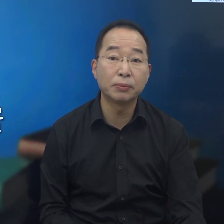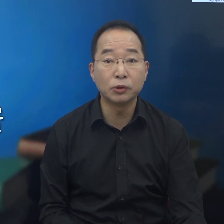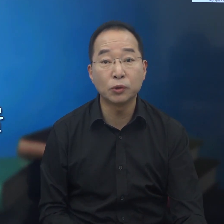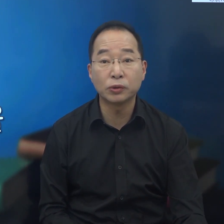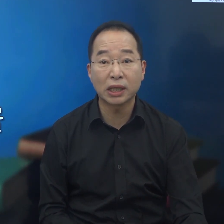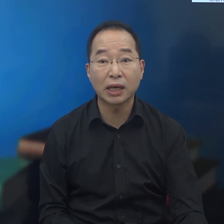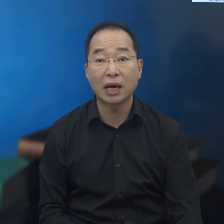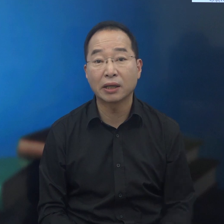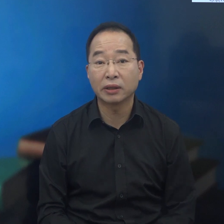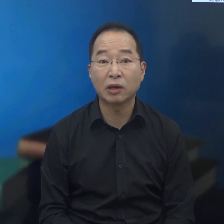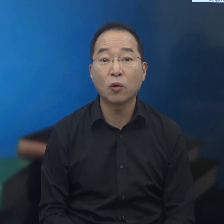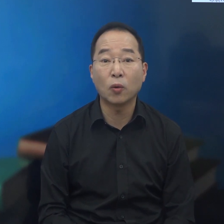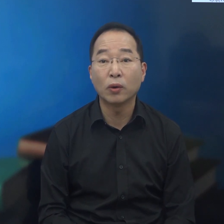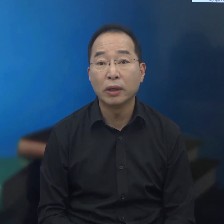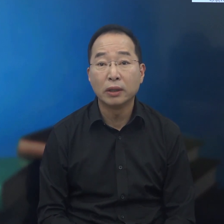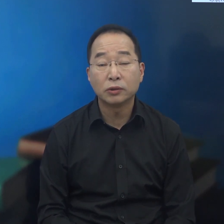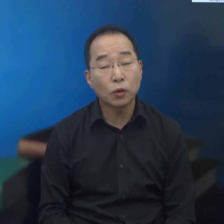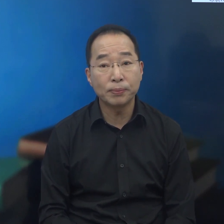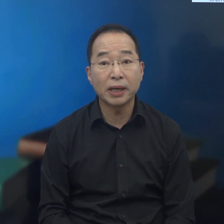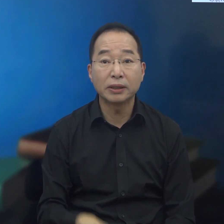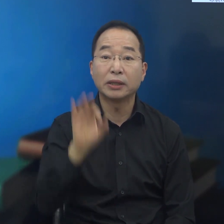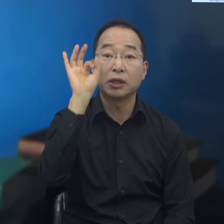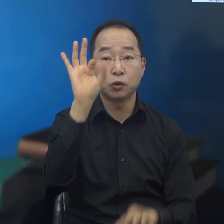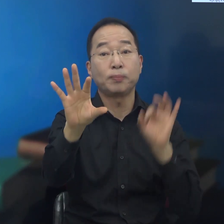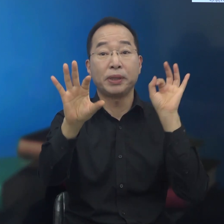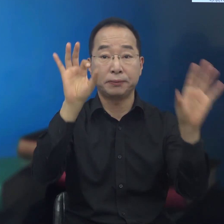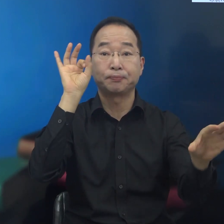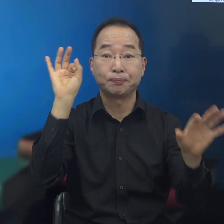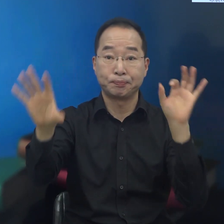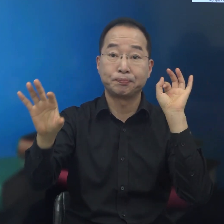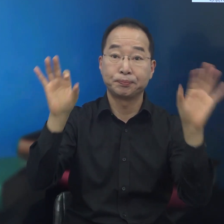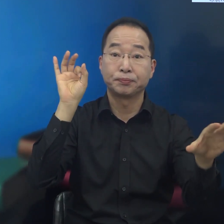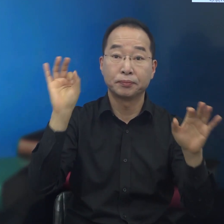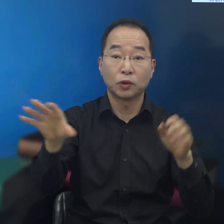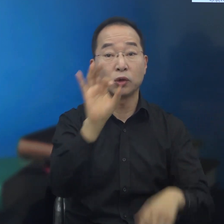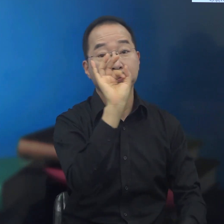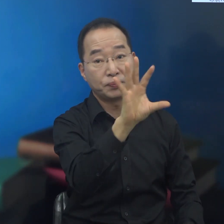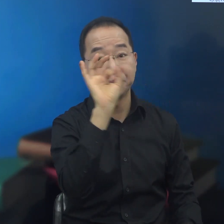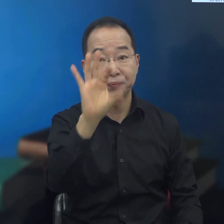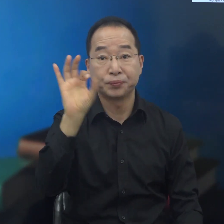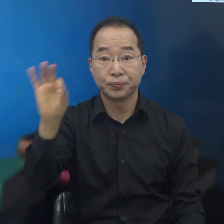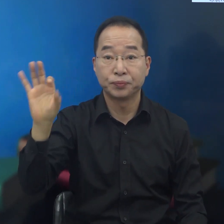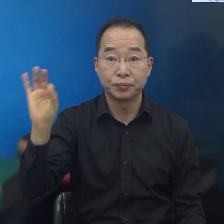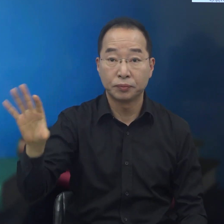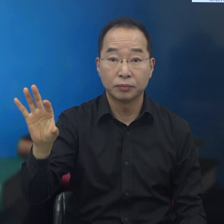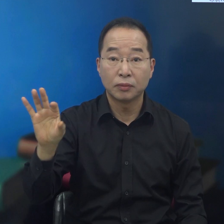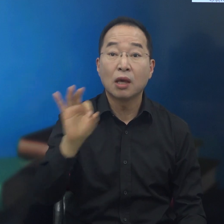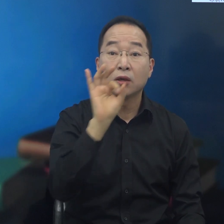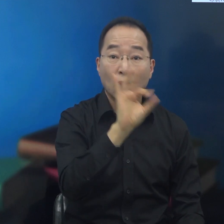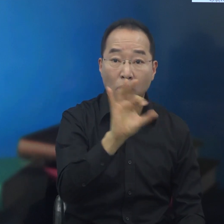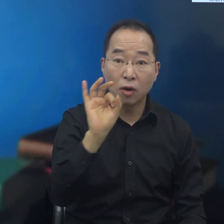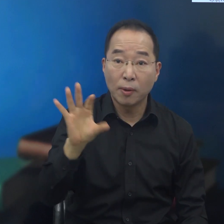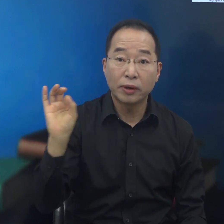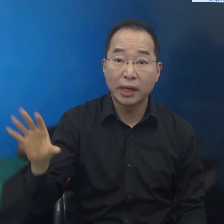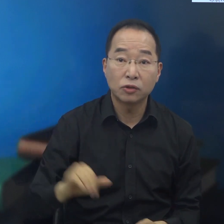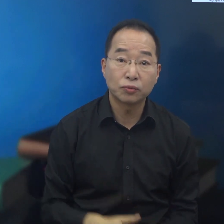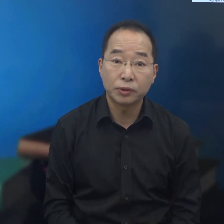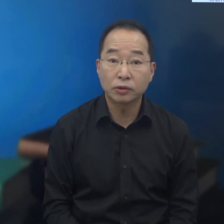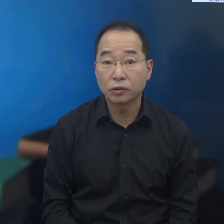기본적으로 이 사다가 되고 쇼핑한다 할 때는 쇼핑 또는 여러 번 해줌으로써